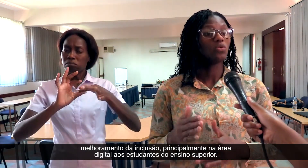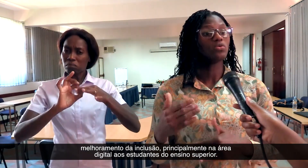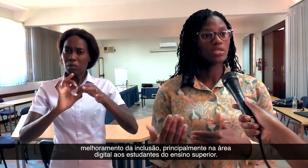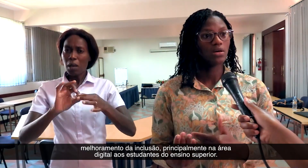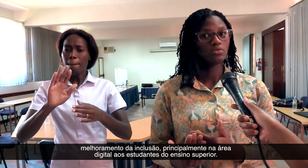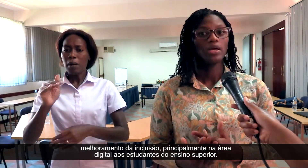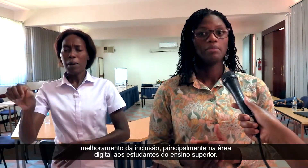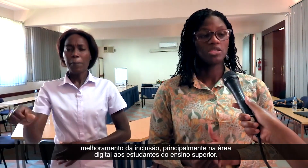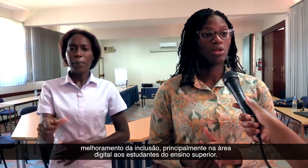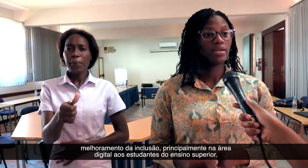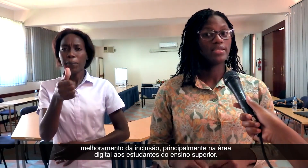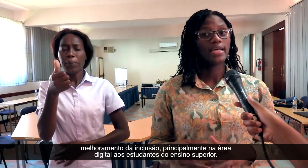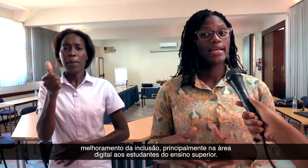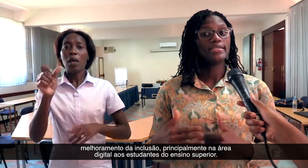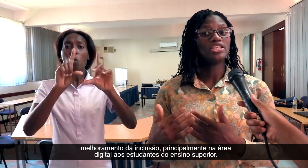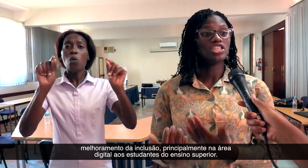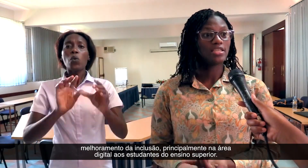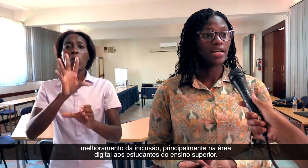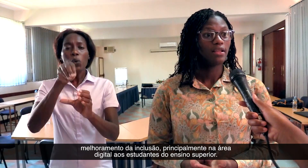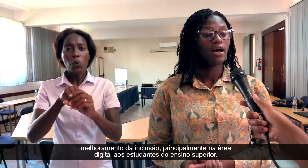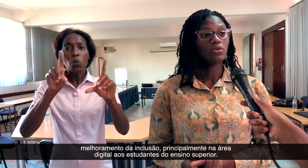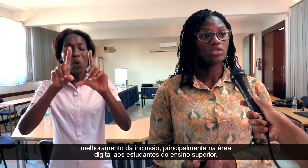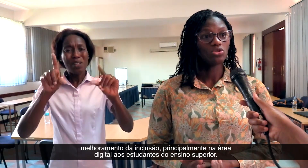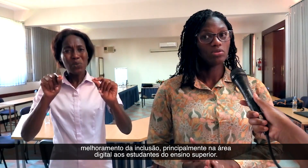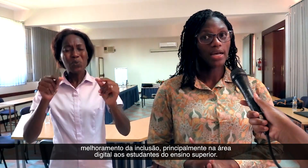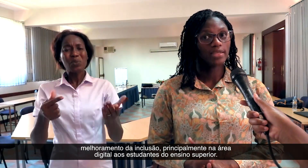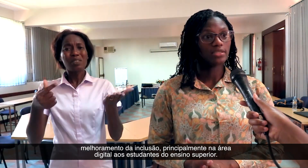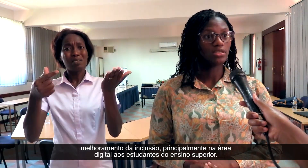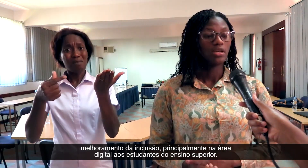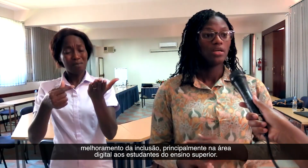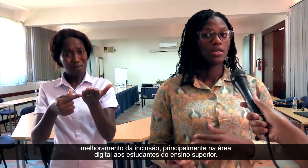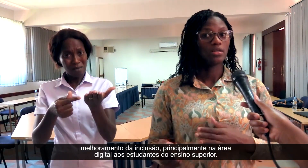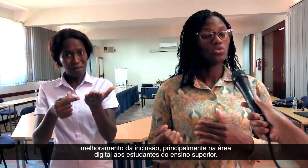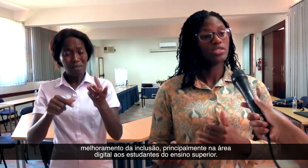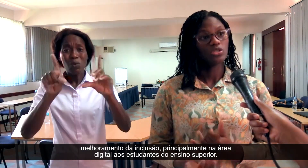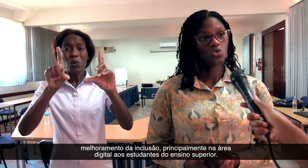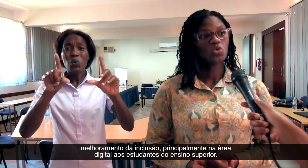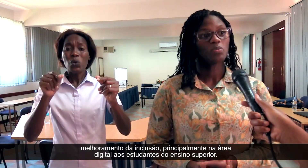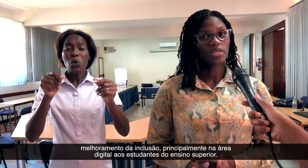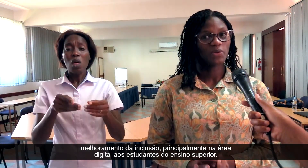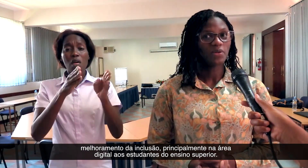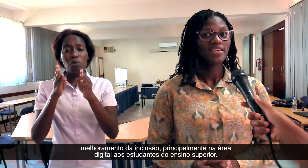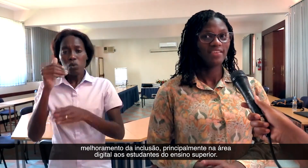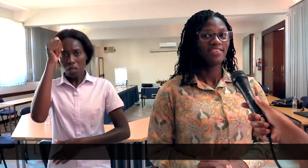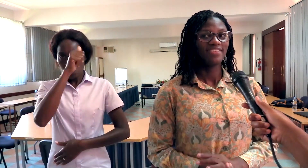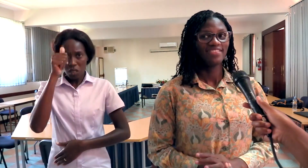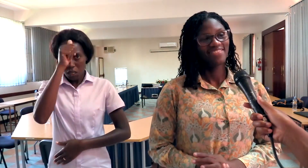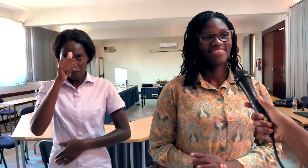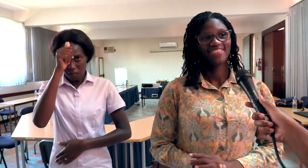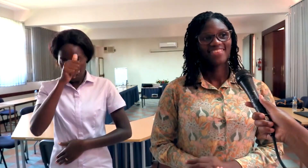da inclusão, principalmente na área digital, aos estudantes do ensino superior.